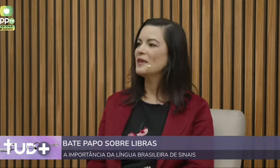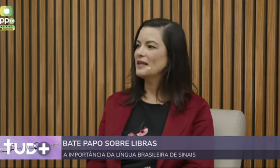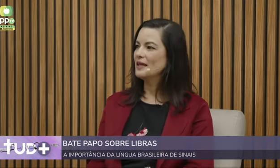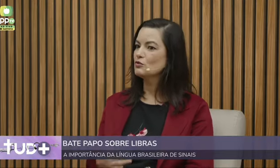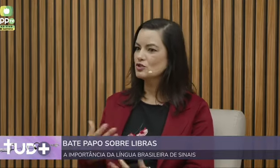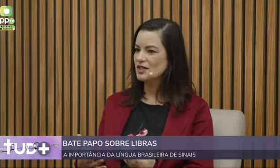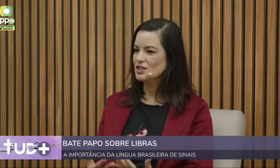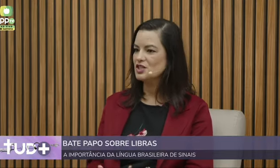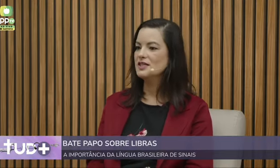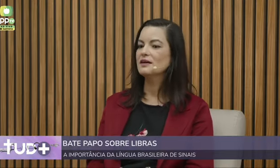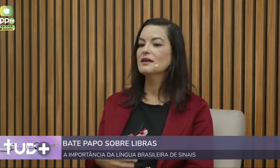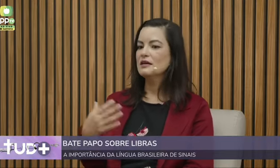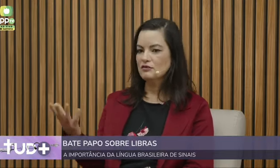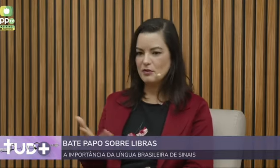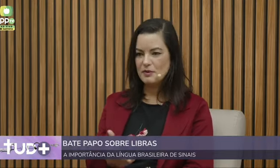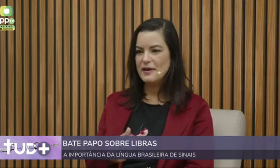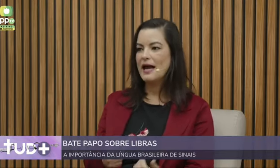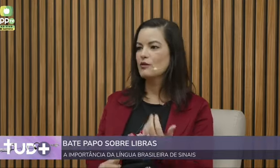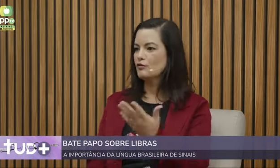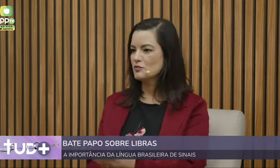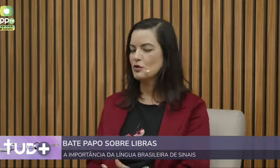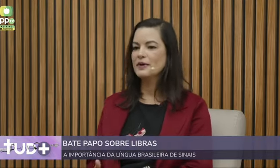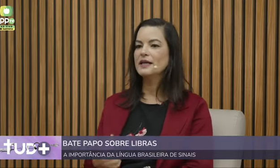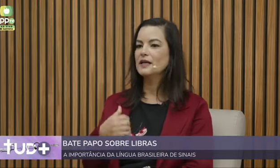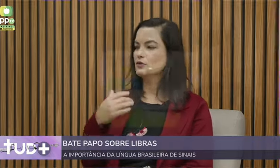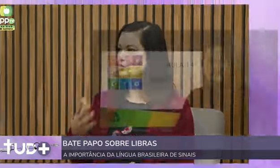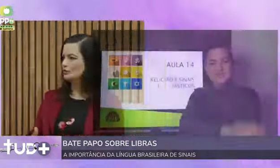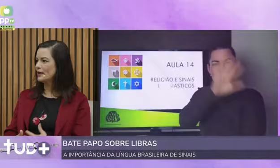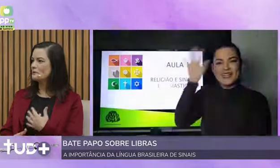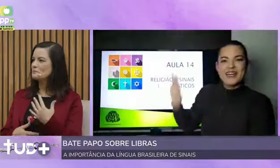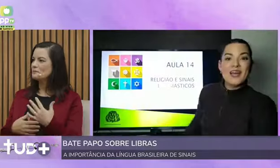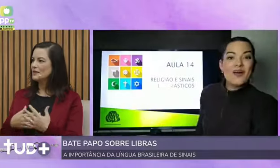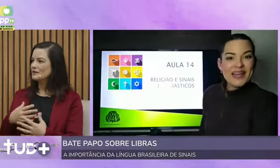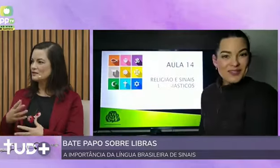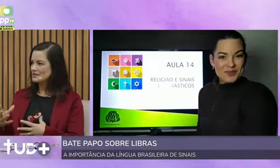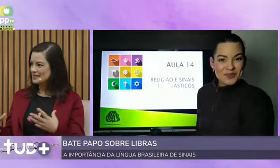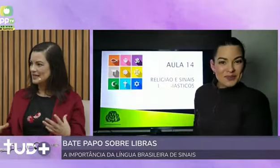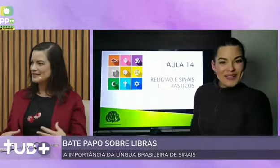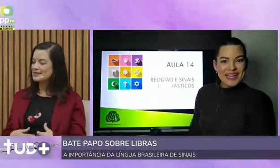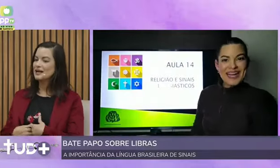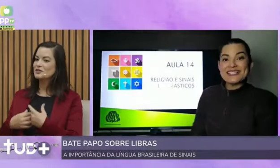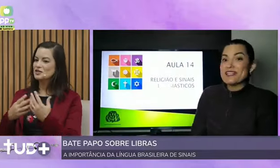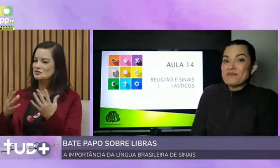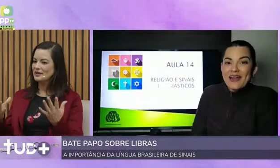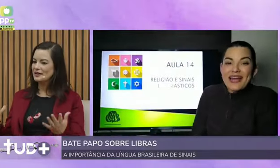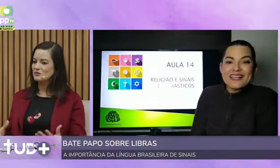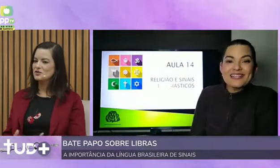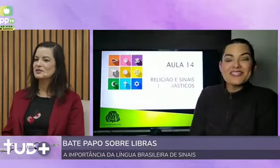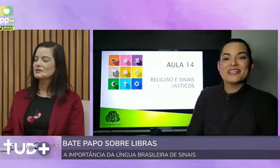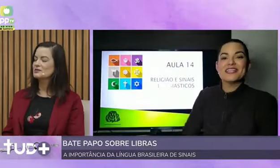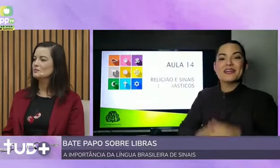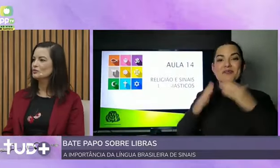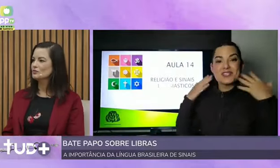né? No dia a dia, vamos beber água, vamos ao banheiro, tudo sinalizado e a gente vai mostrando esse